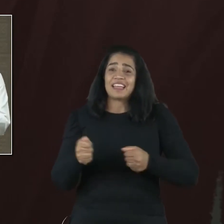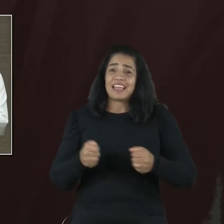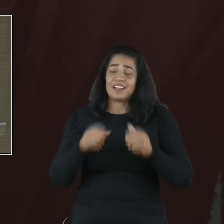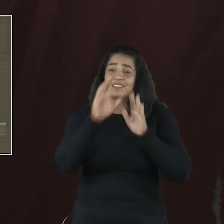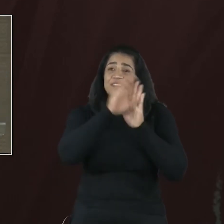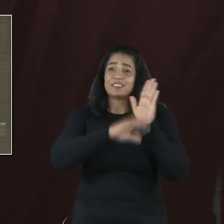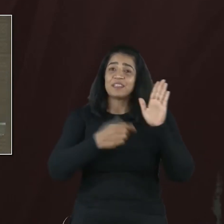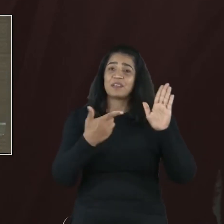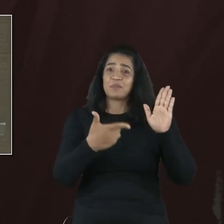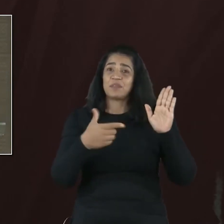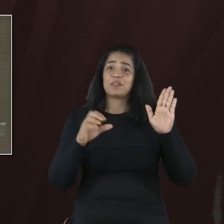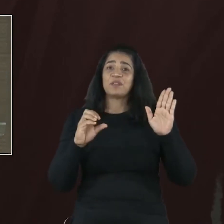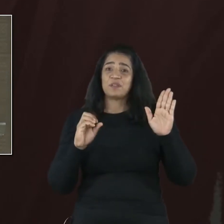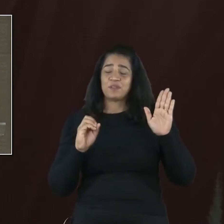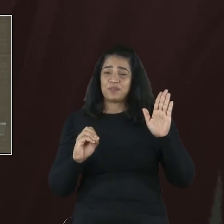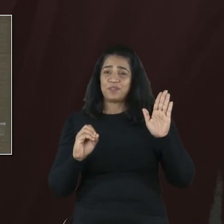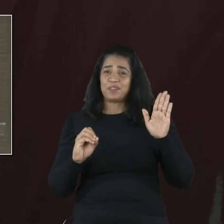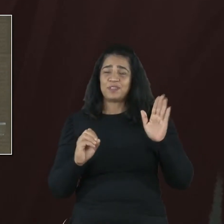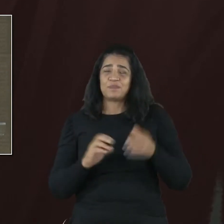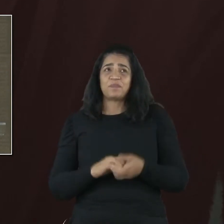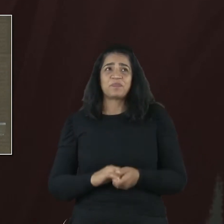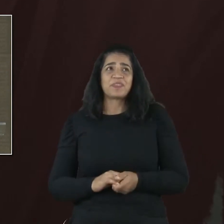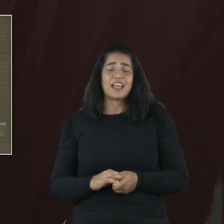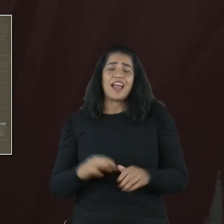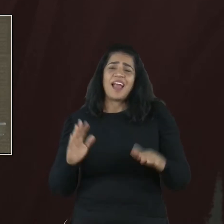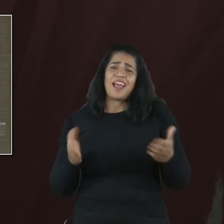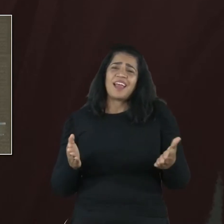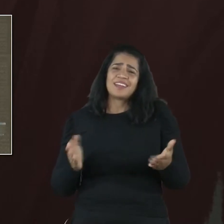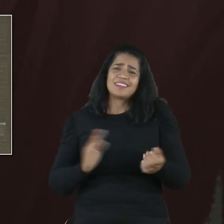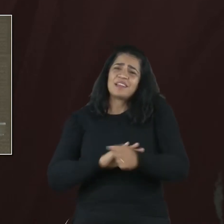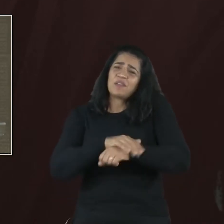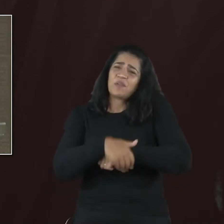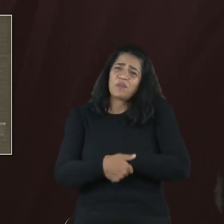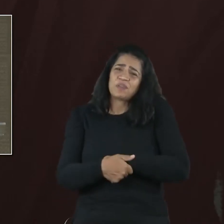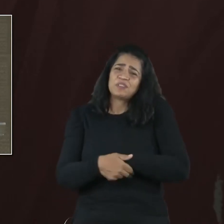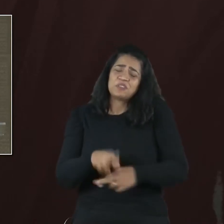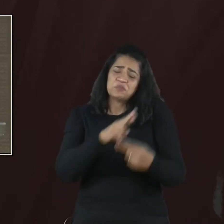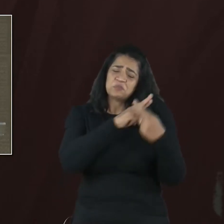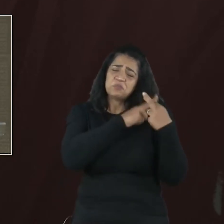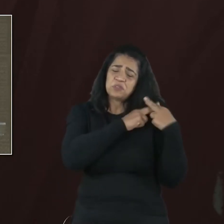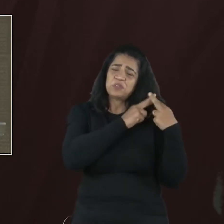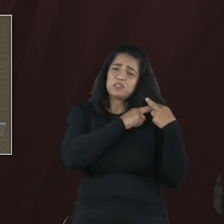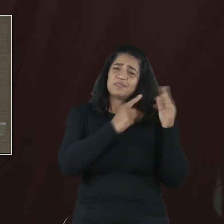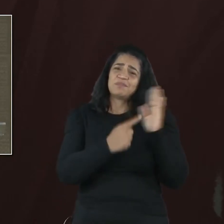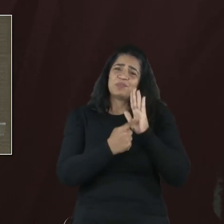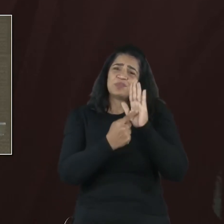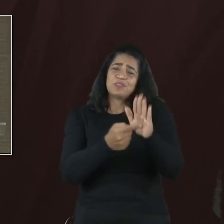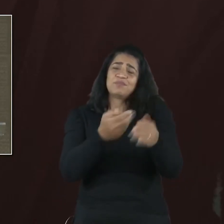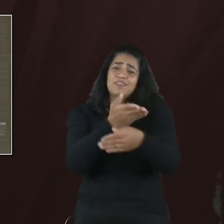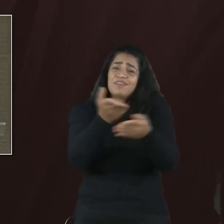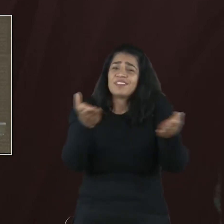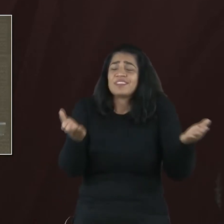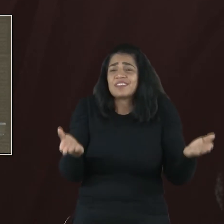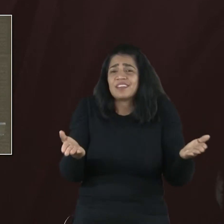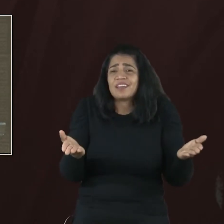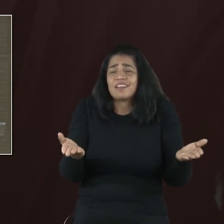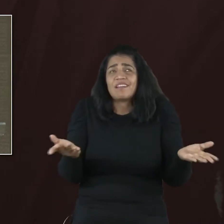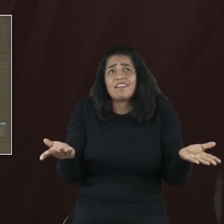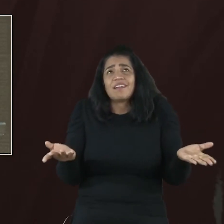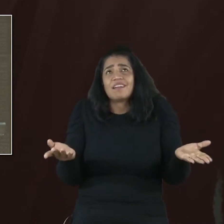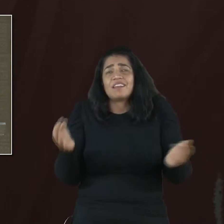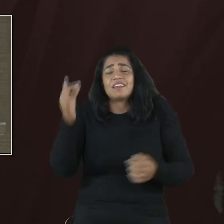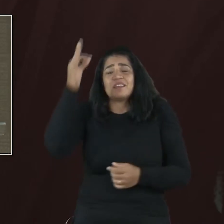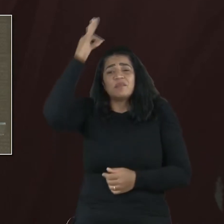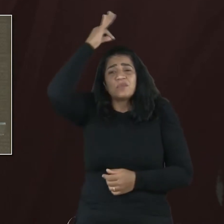20, essa noite eu só tenho esse encargo para mostrar para vocês, irmãos, que o Espírito Santo é que comanda essa obra. Comanda essa